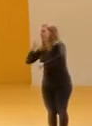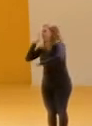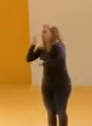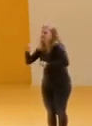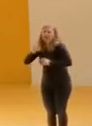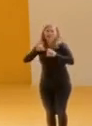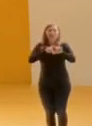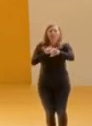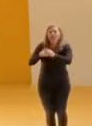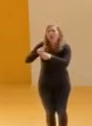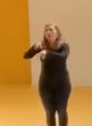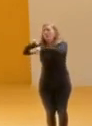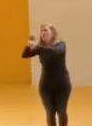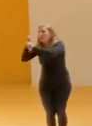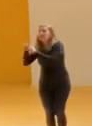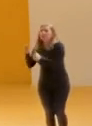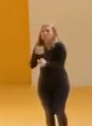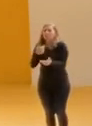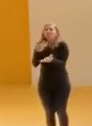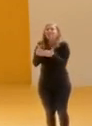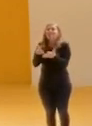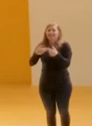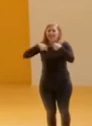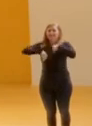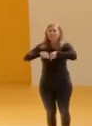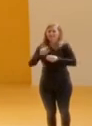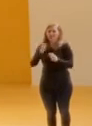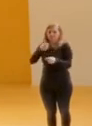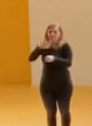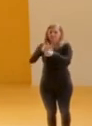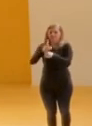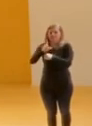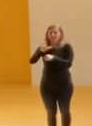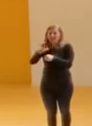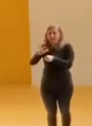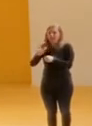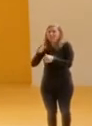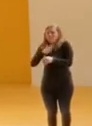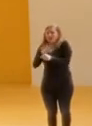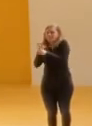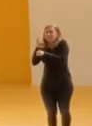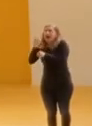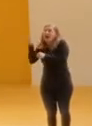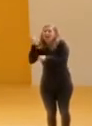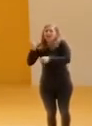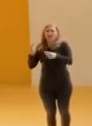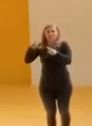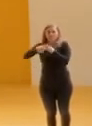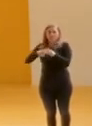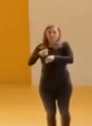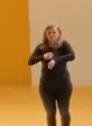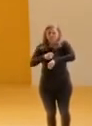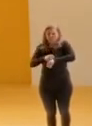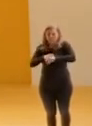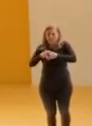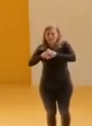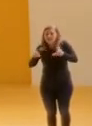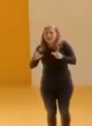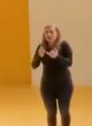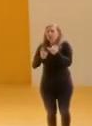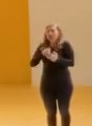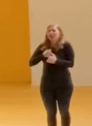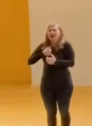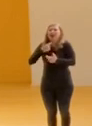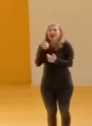wydać na przykład 150 200 kalorii więc jest nadwyżka plus trzeba to jeszcze uwzględnić w czasie No bo jeżeli to ta nasza czynność będzie